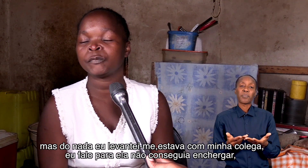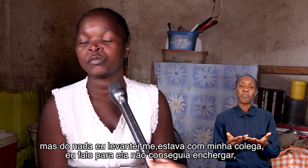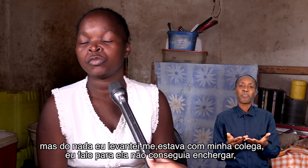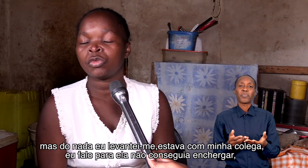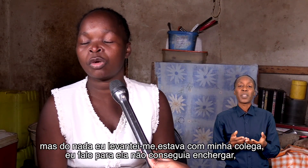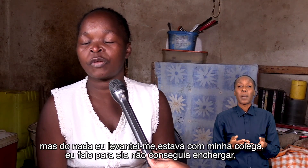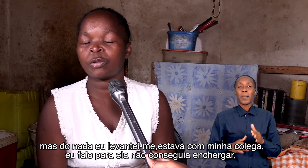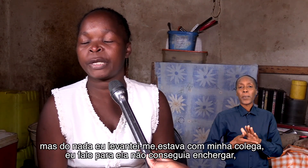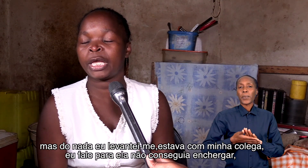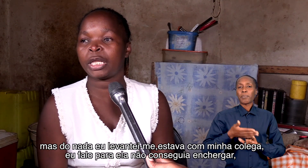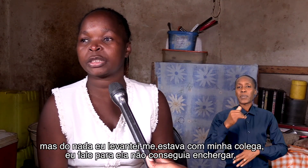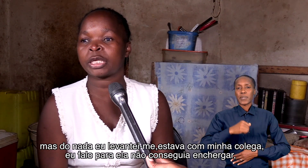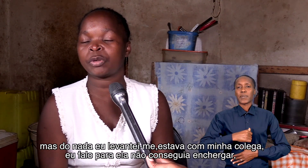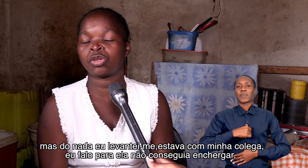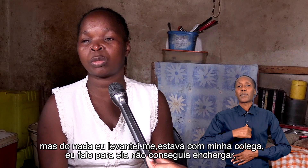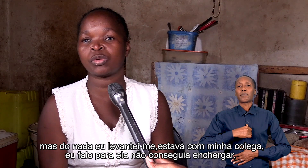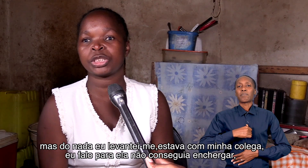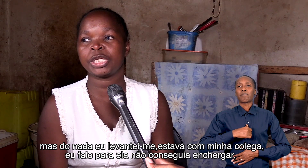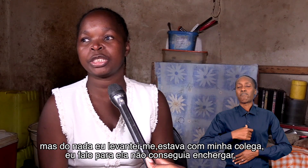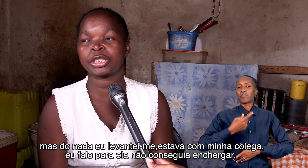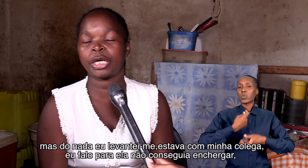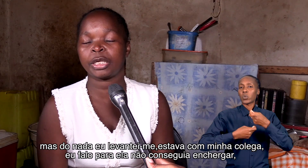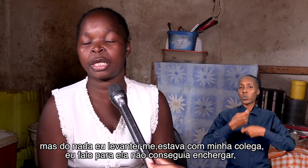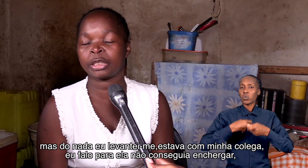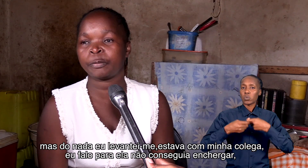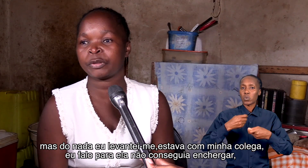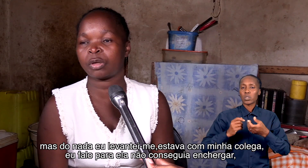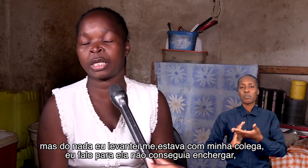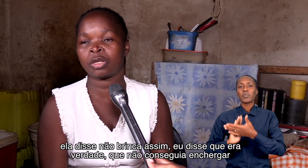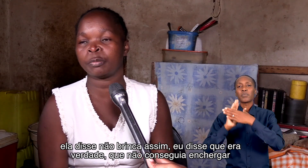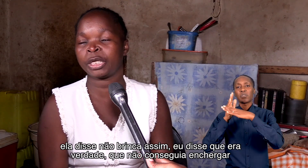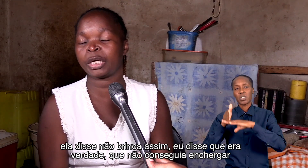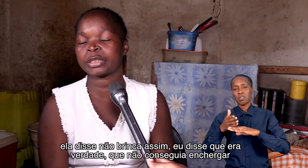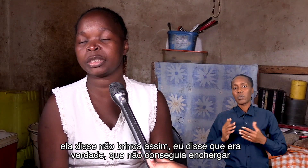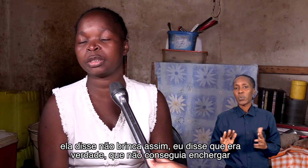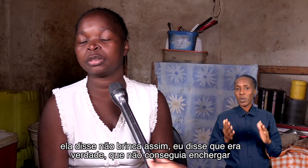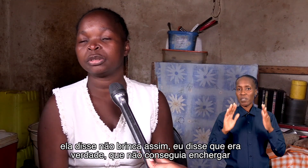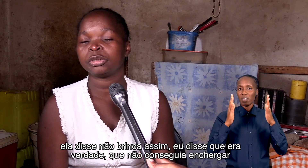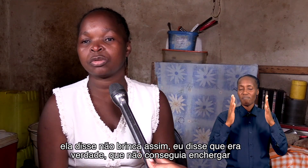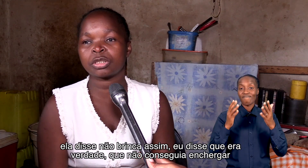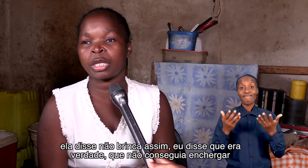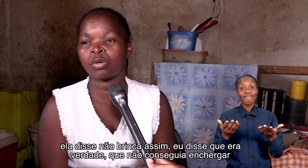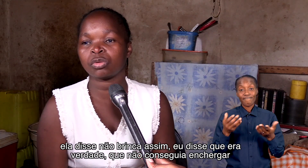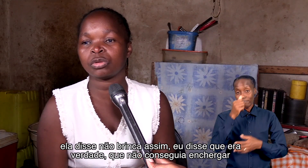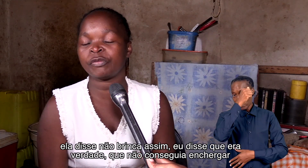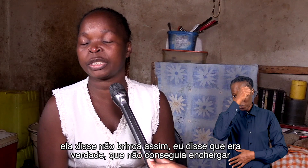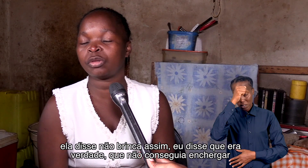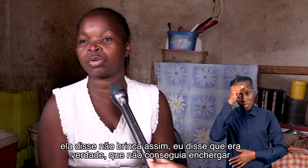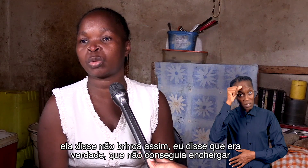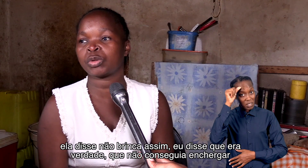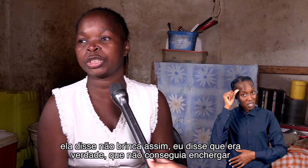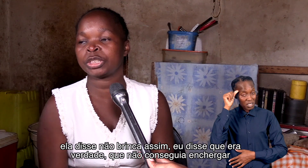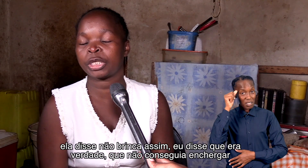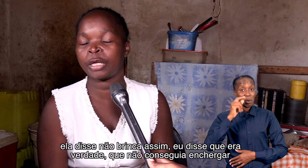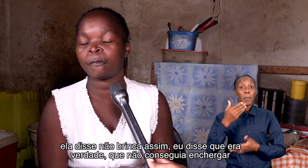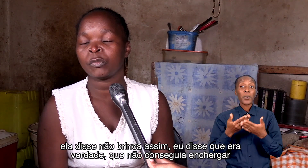colega. Eu falo para ela, sabe que eu não estou a conseguir enxergar. Ela até pensou, Ana, não brinca assim. Eu disse, não, de verdade eu não